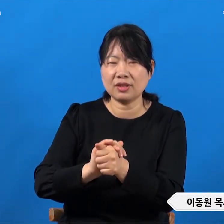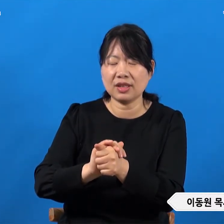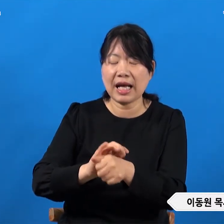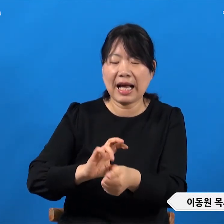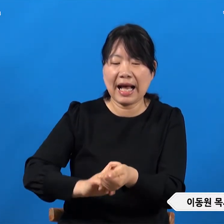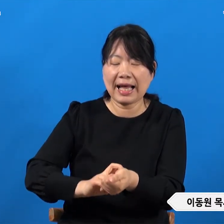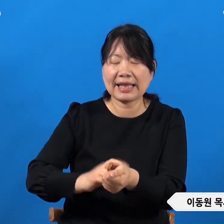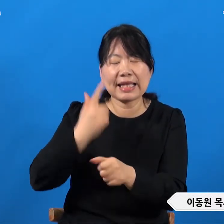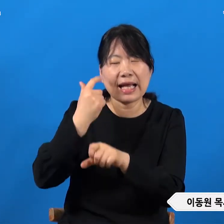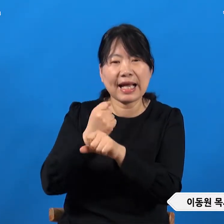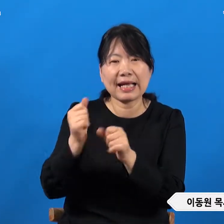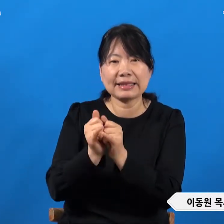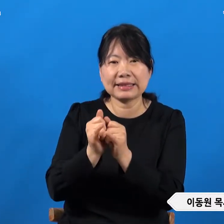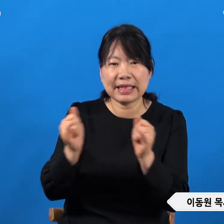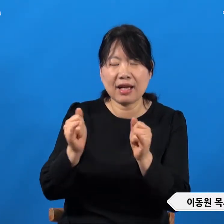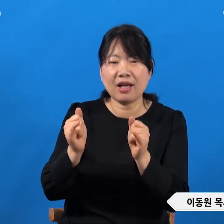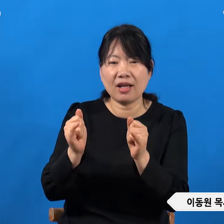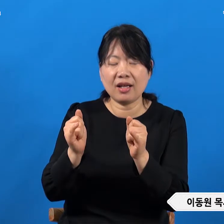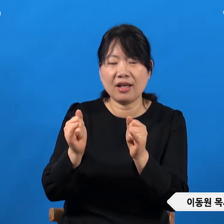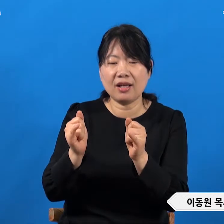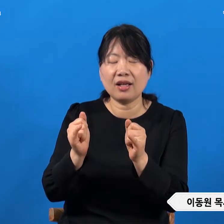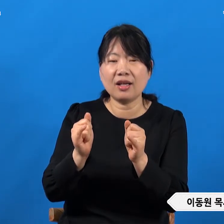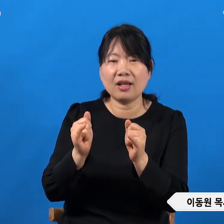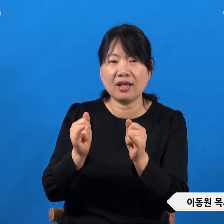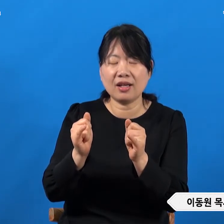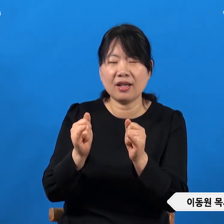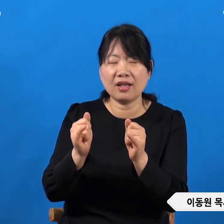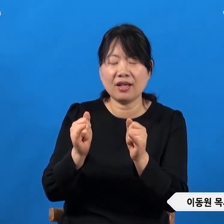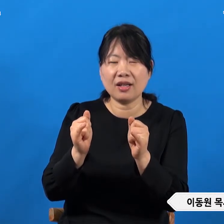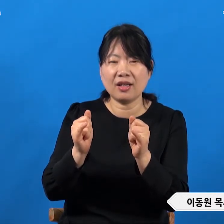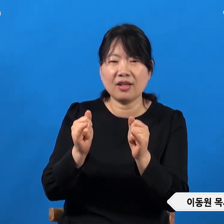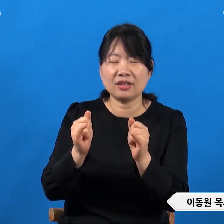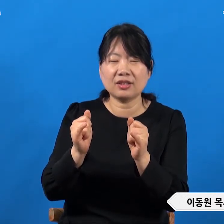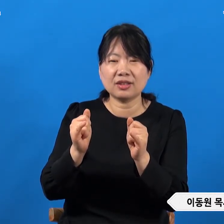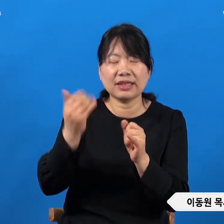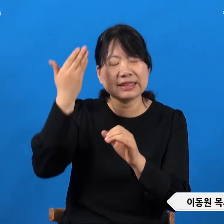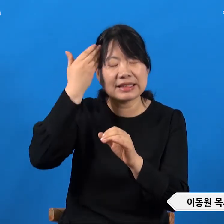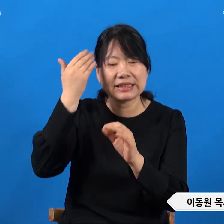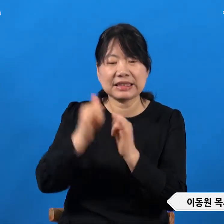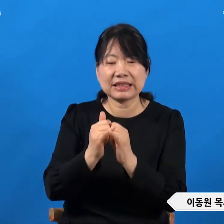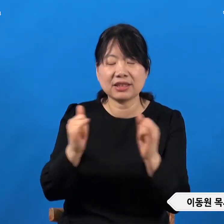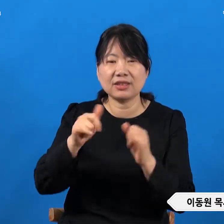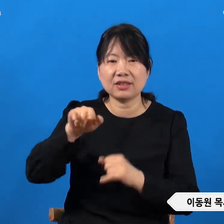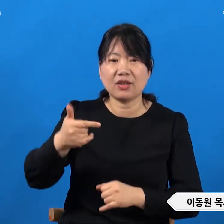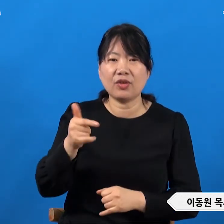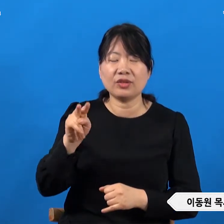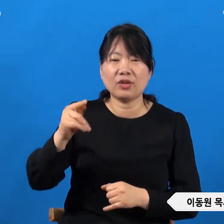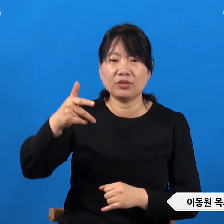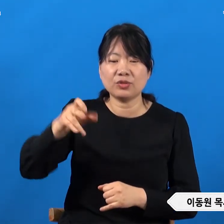한학자, 한학을 공부하고 있던 선비 권현중 씨라는 분이,